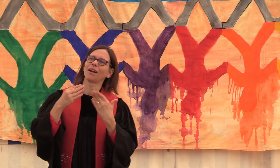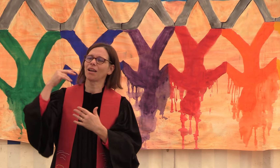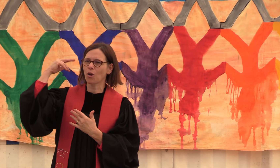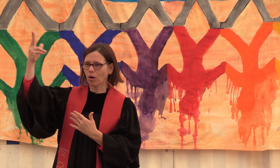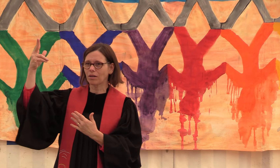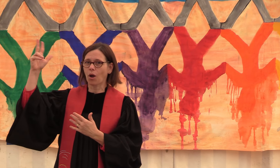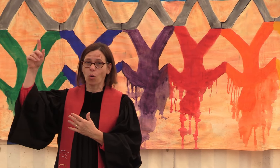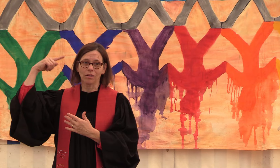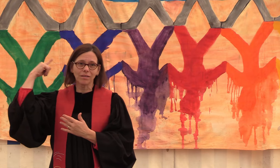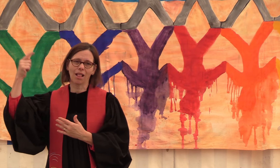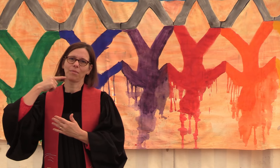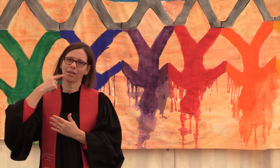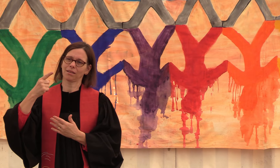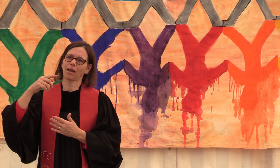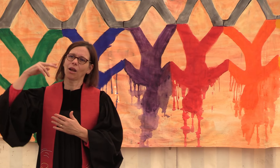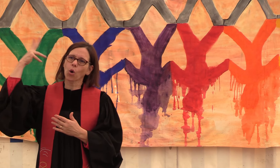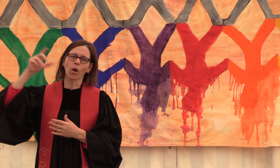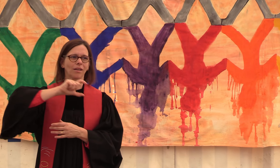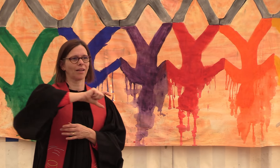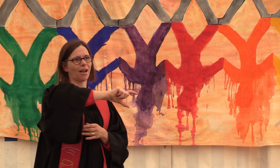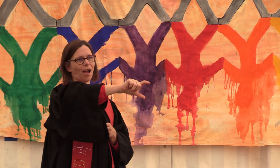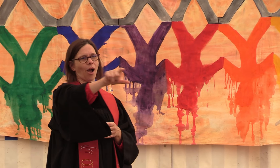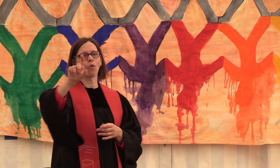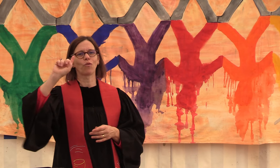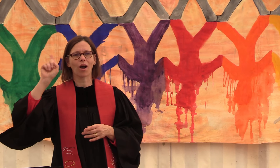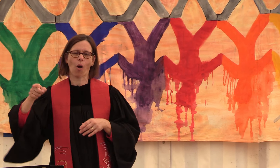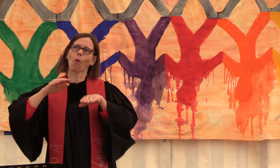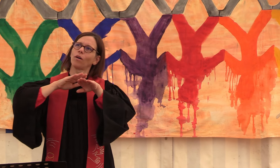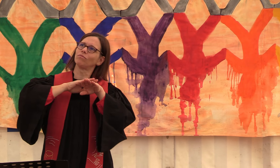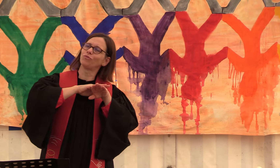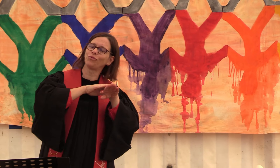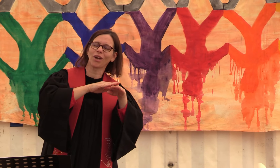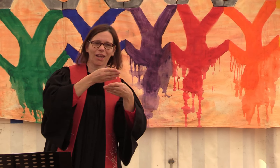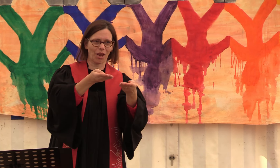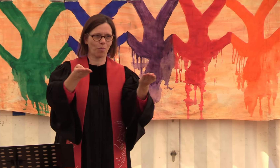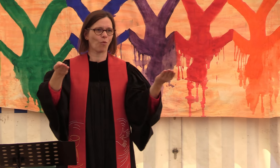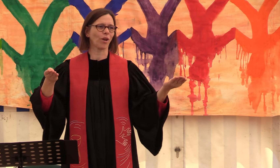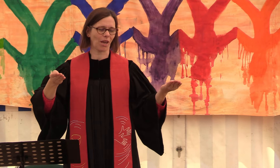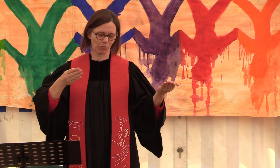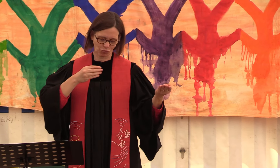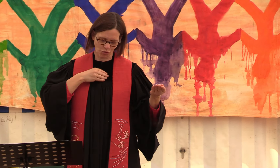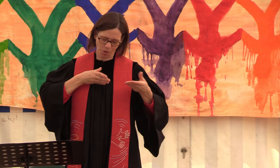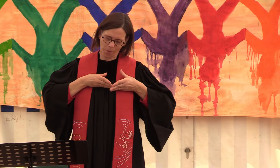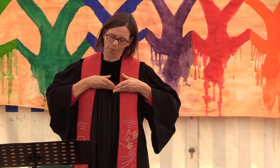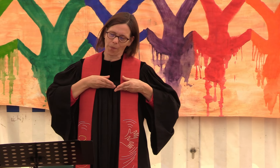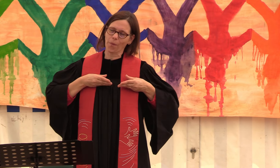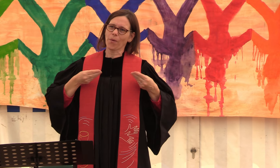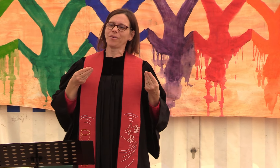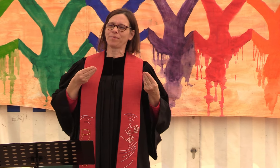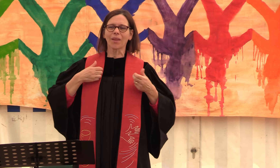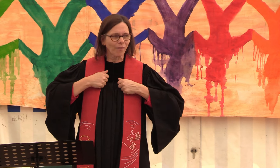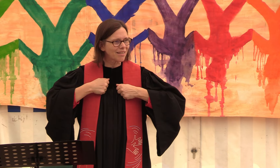immer wichtig. Und wir danken Gott, dass er selbst uns allen auch immer